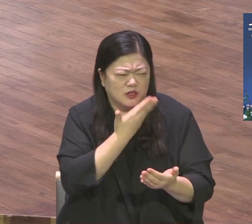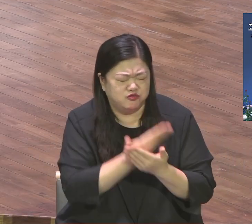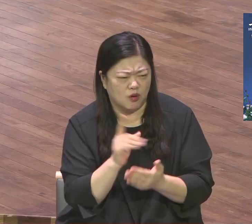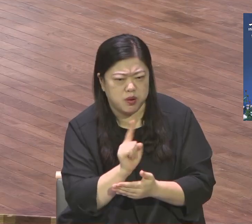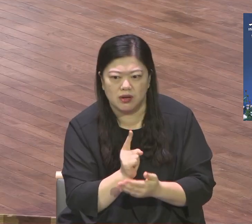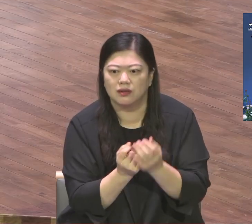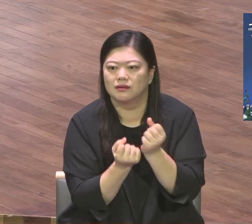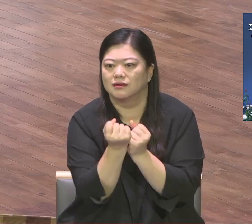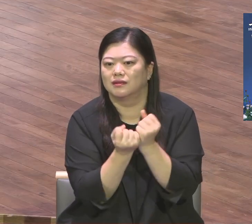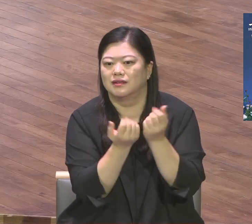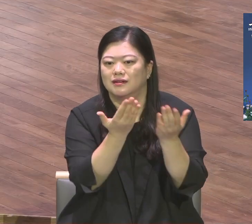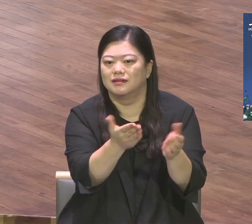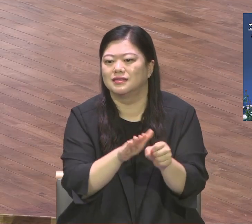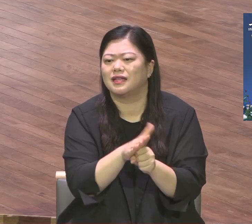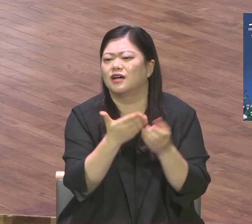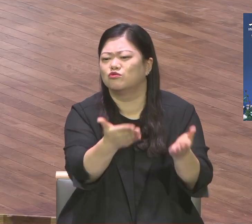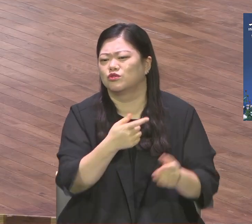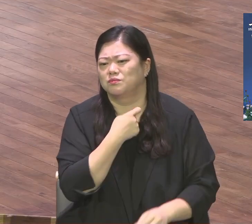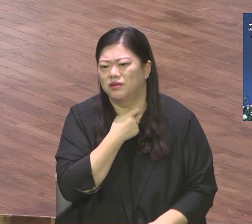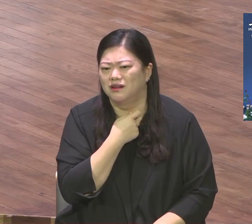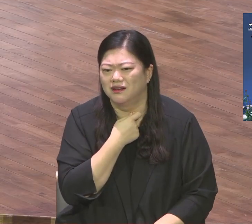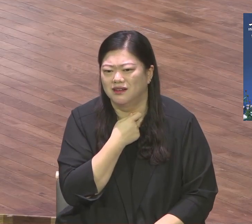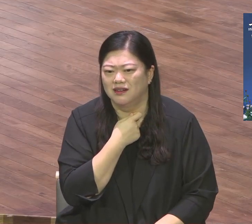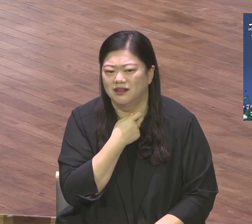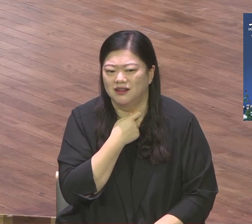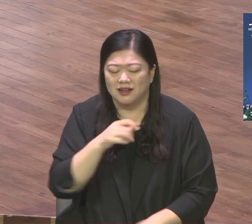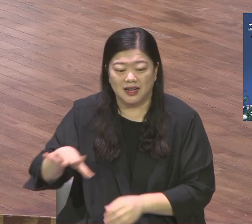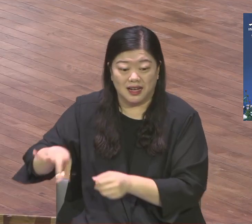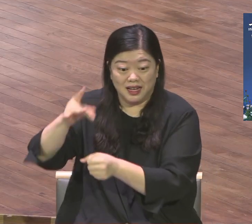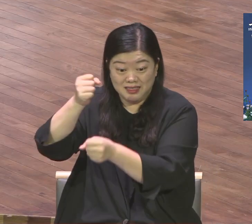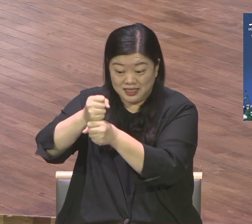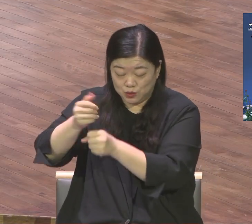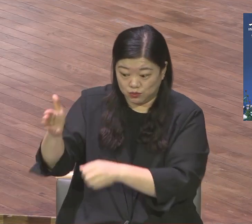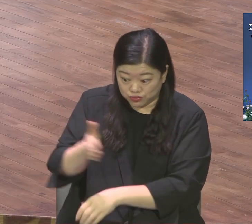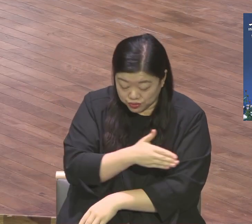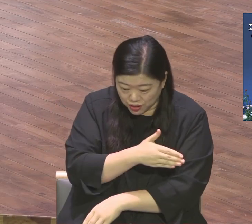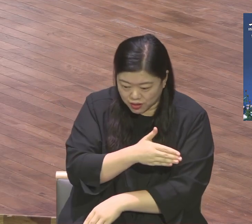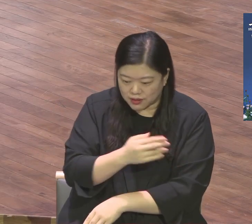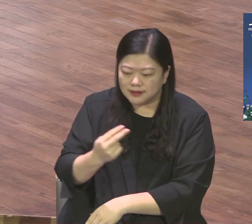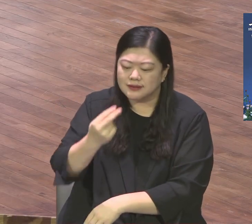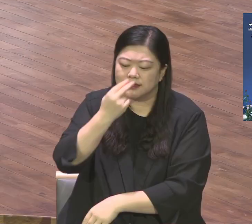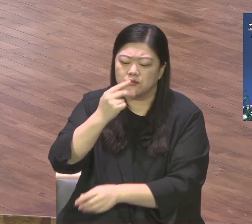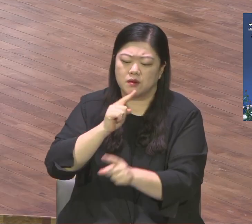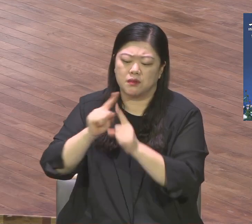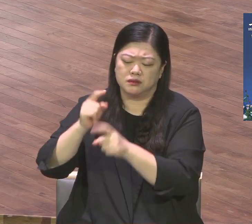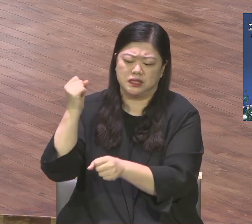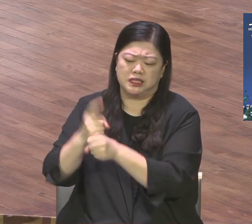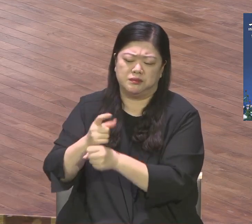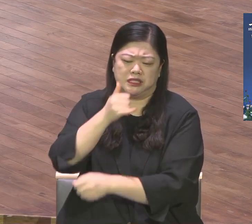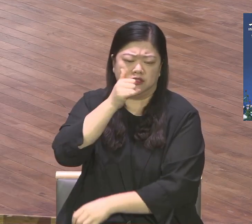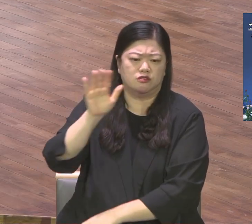여기서 태초부터 있는 생명의 말씀. 자,